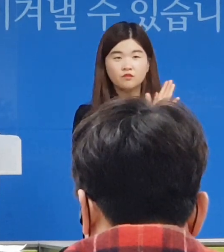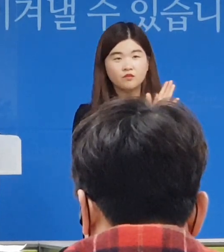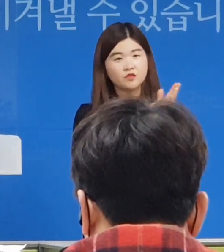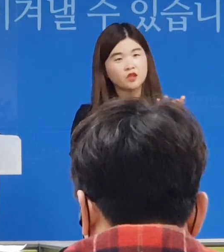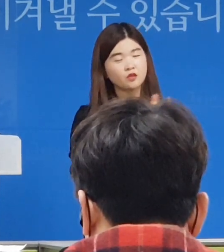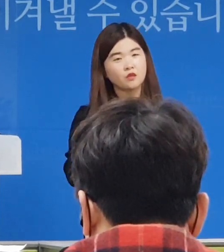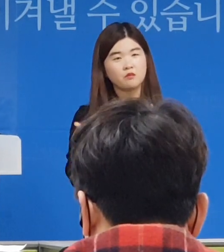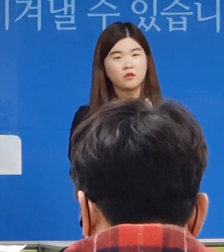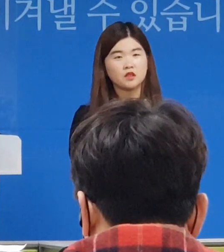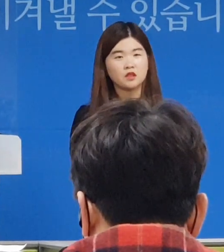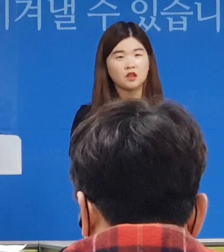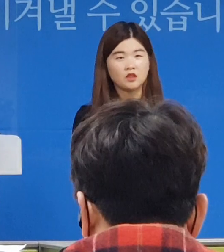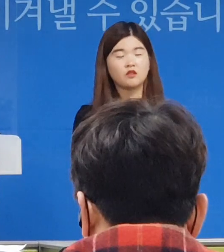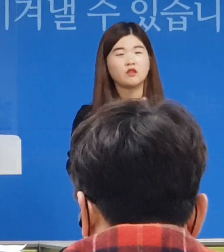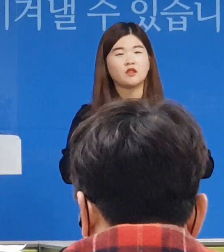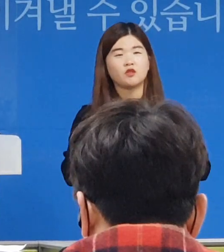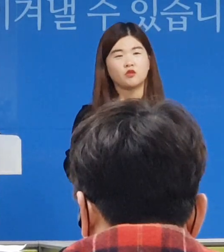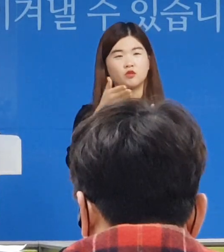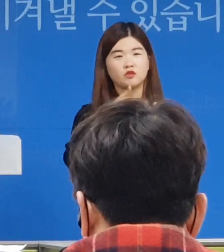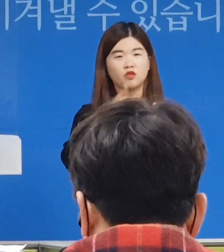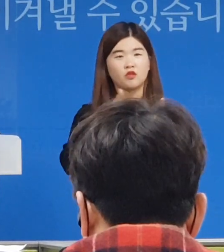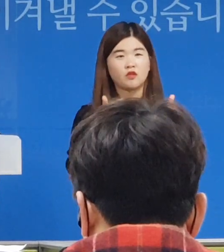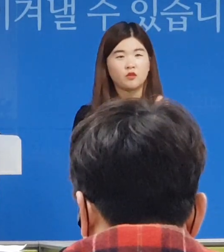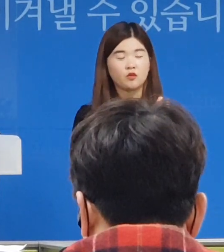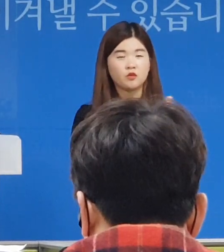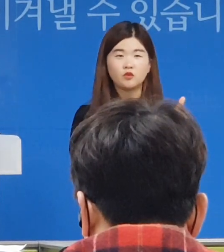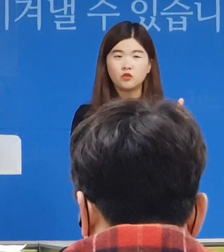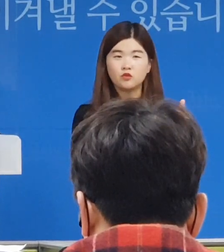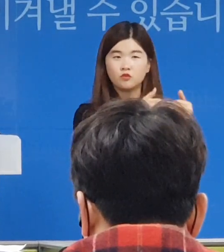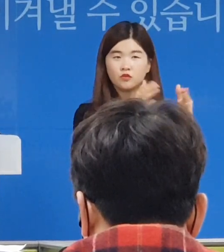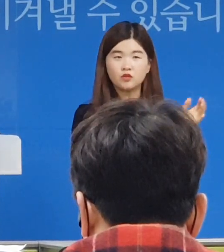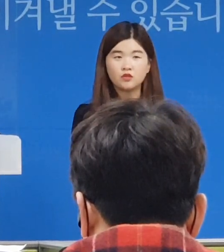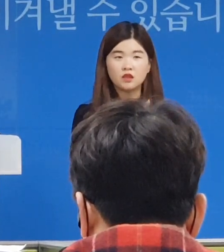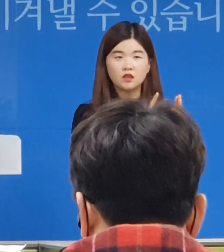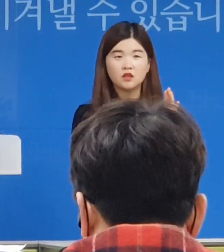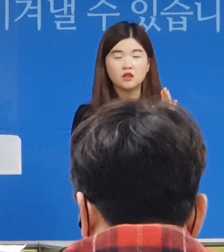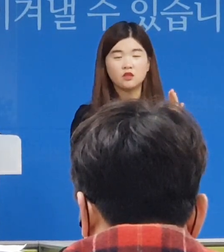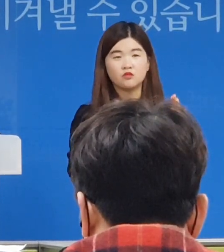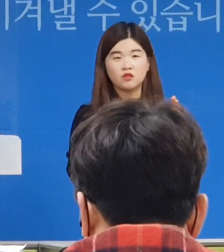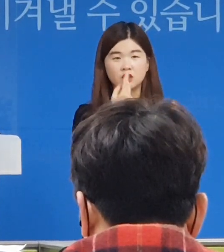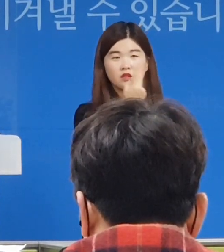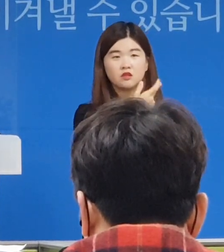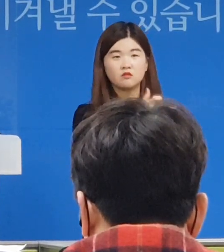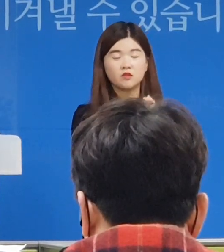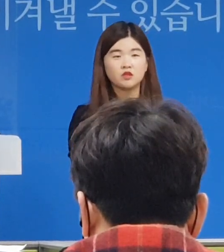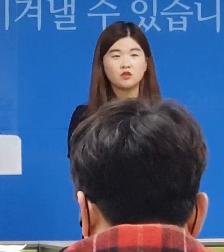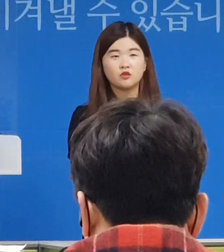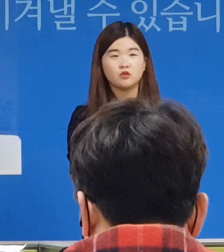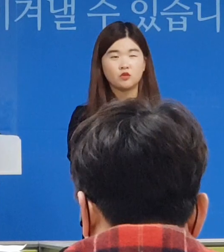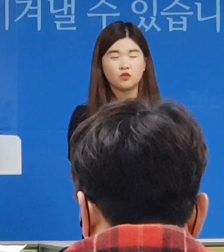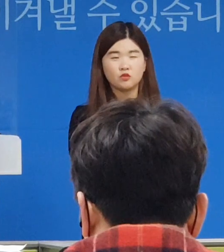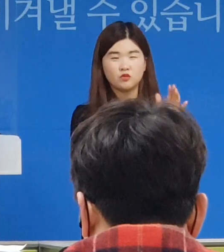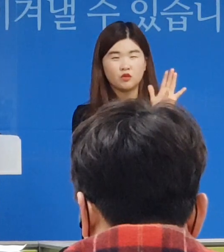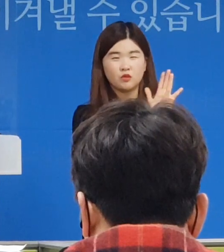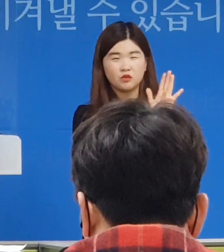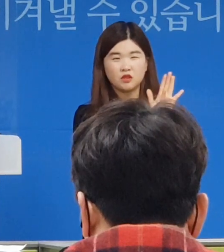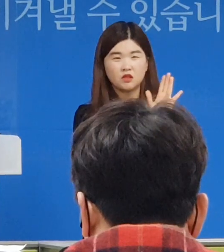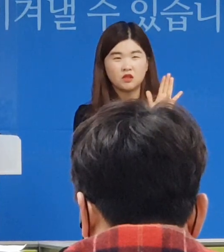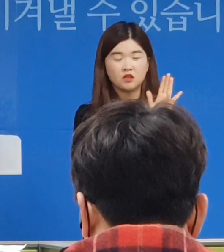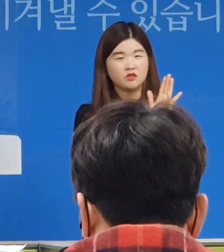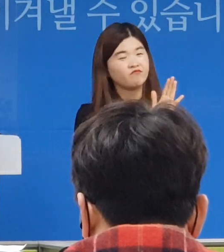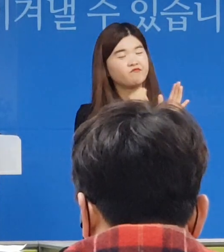맞다. 이거에 대해서 해석을 요청했던 거고 근데 이제 교육부가 이제 당시 자기네 그 2017년도 교육부 고시가